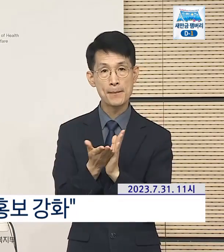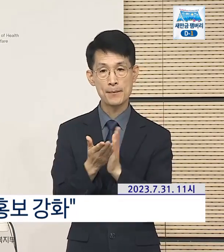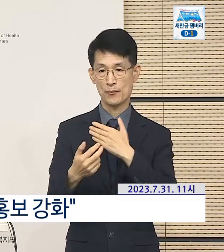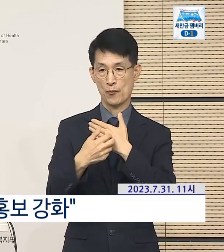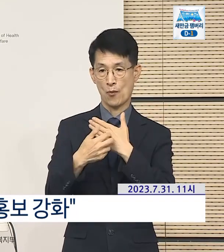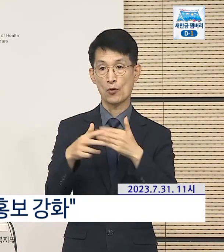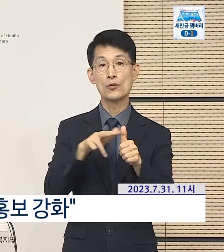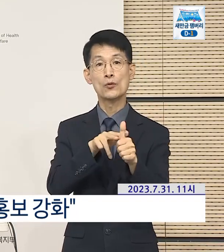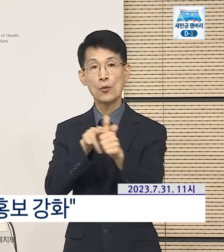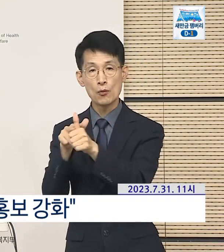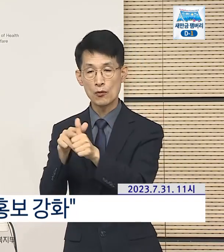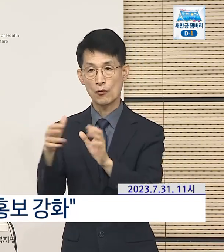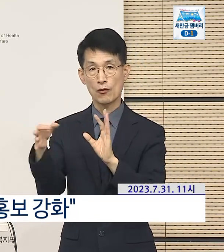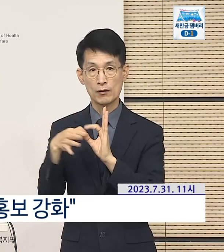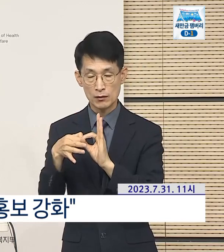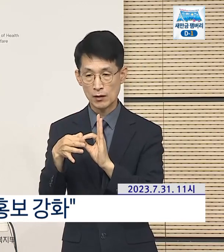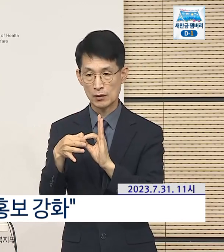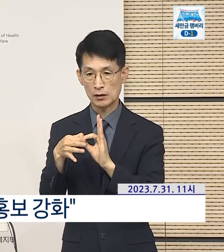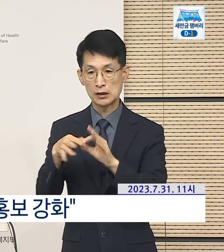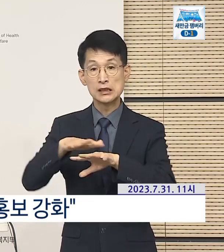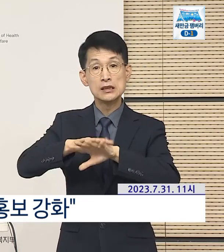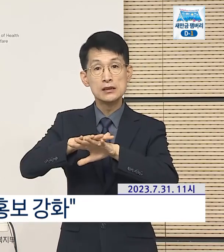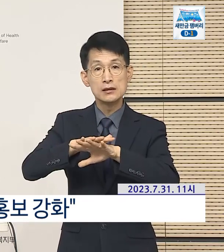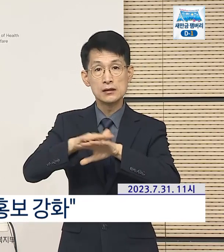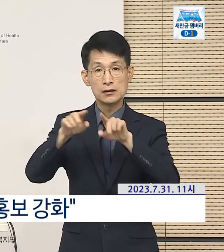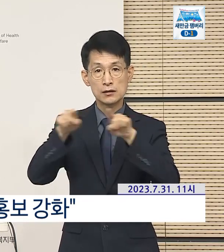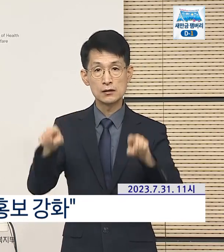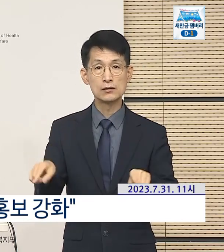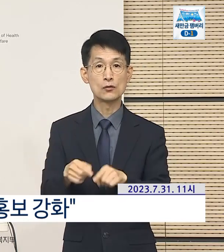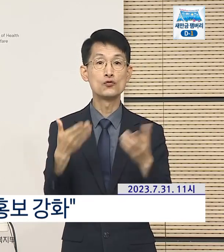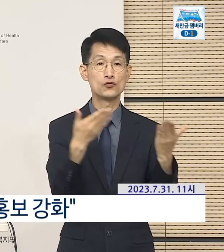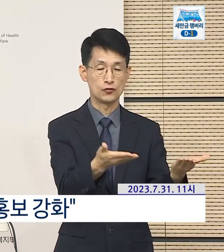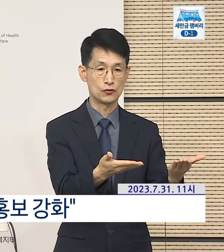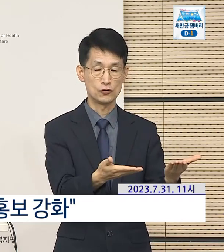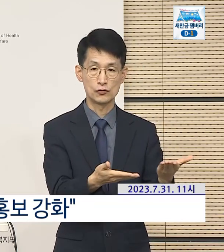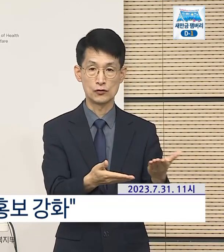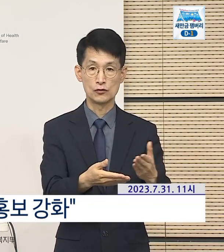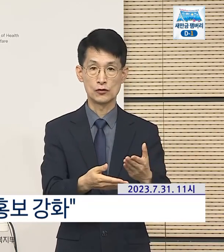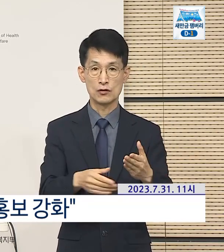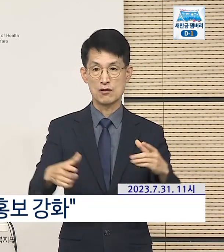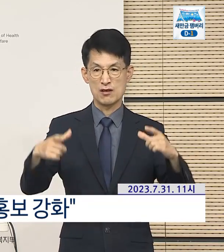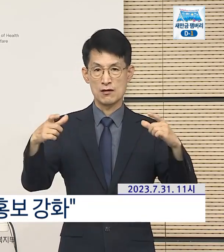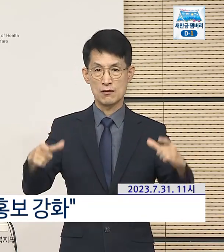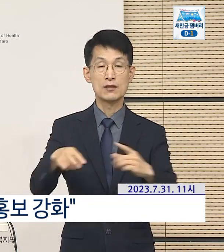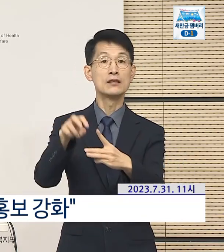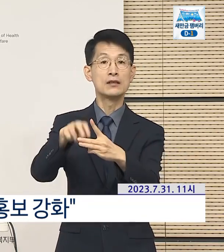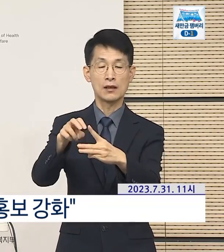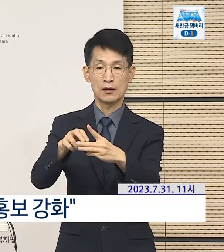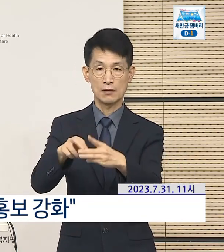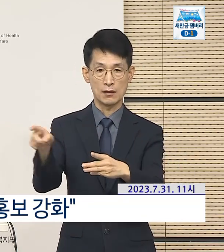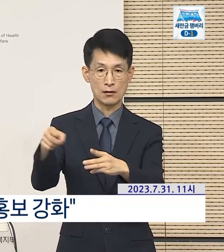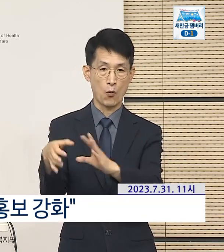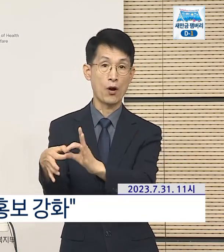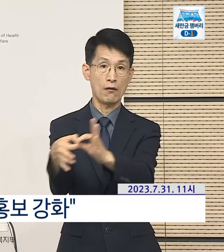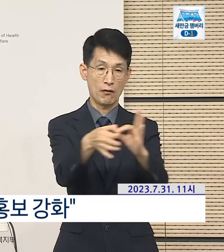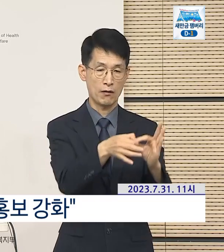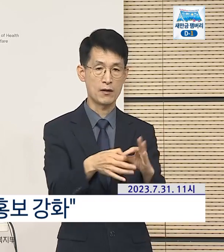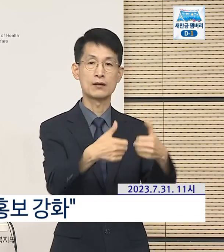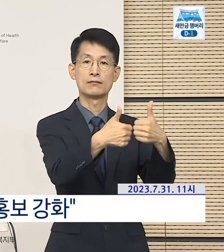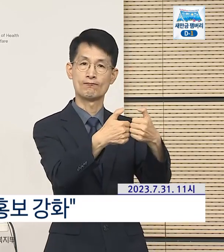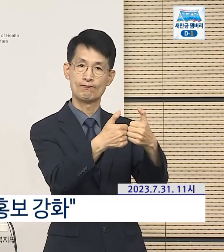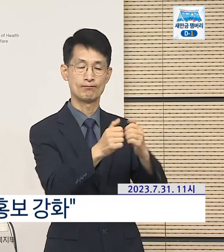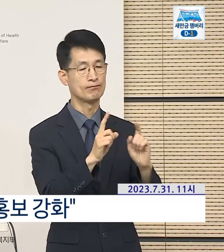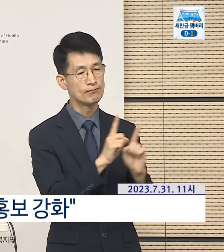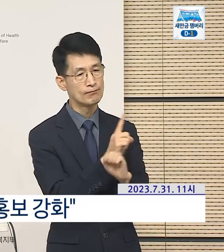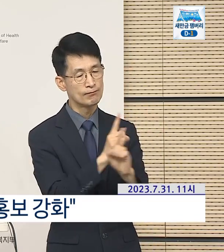병원 정보가 포함된 의료이용 지도를 제공하고 권역센터 한라인을 통한 신속한 상담과 치료를